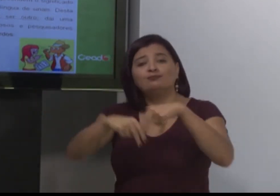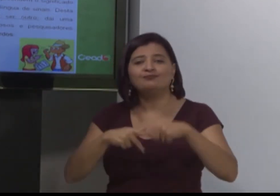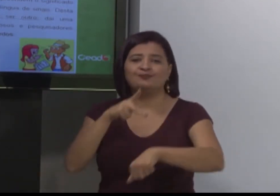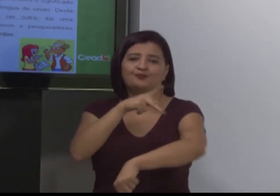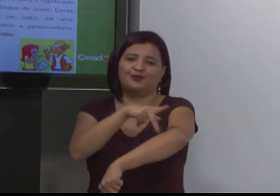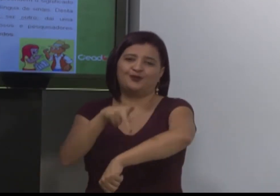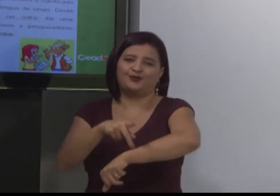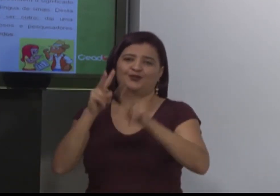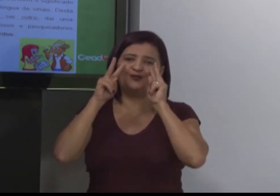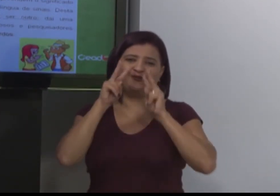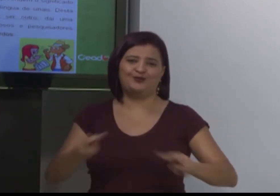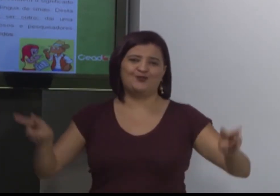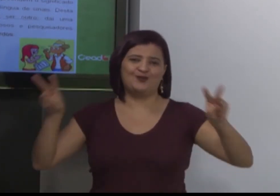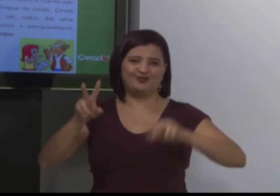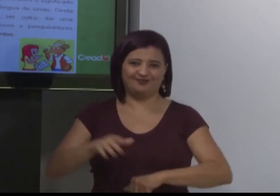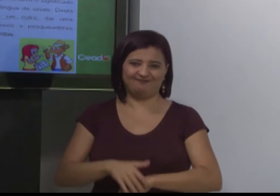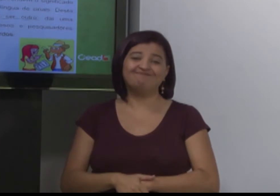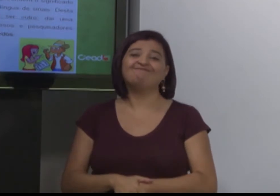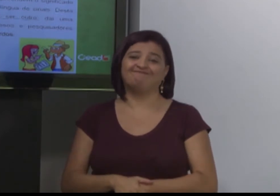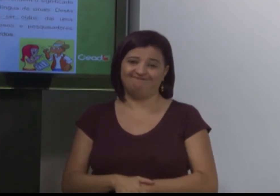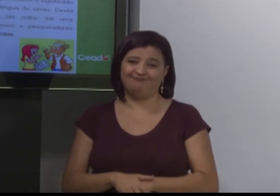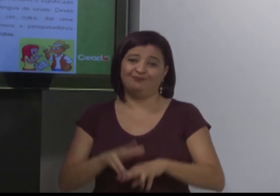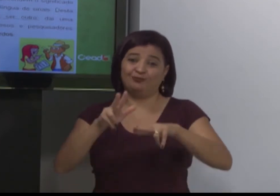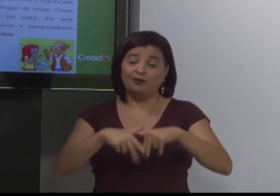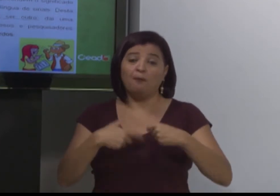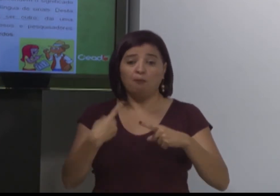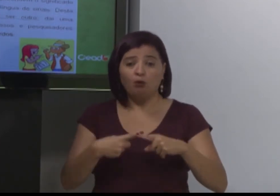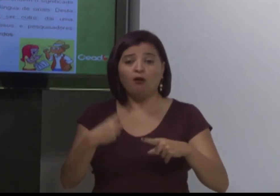atrelado às crianças surdas.